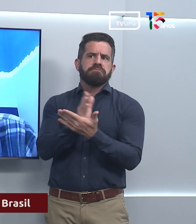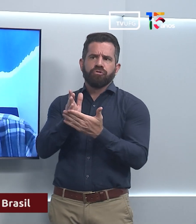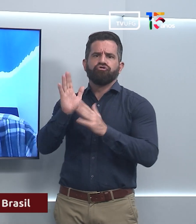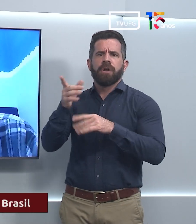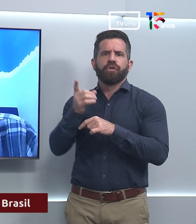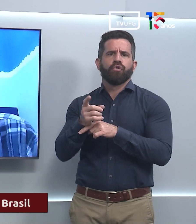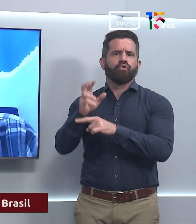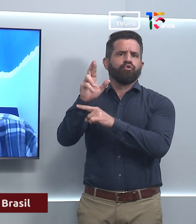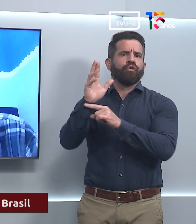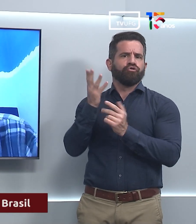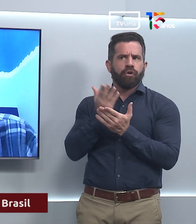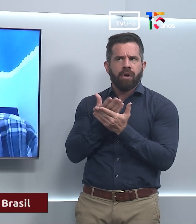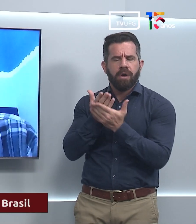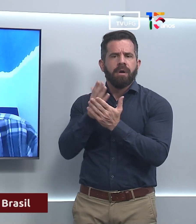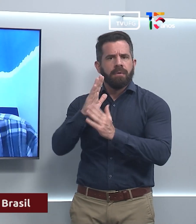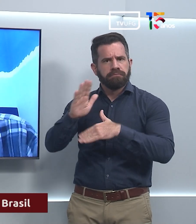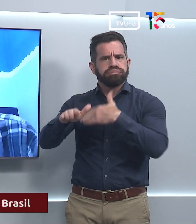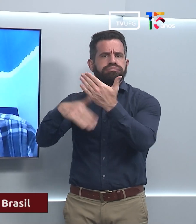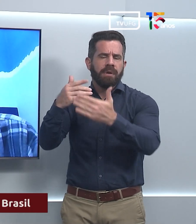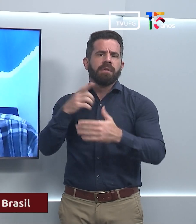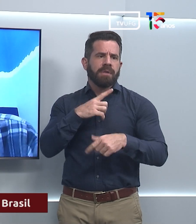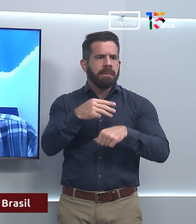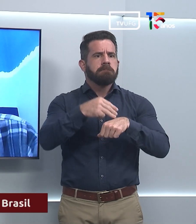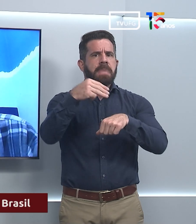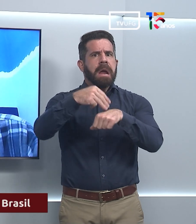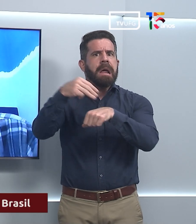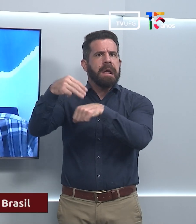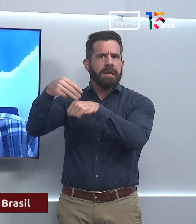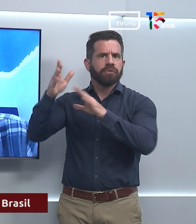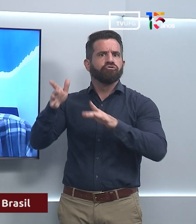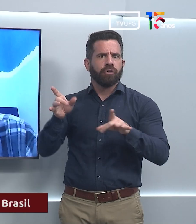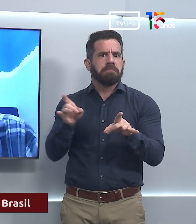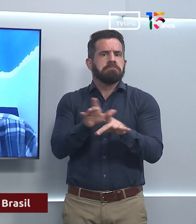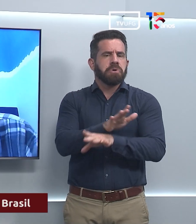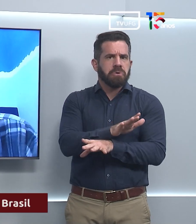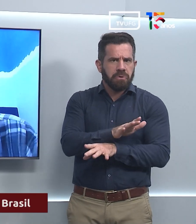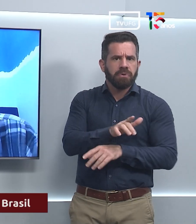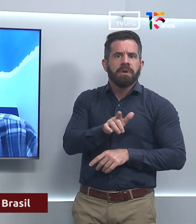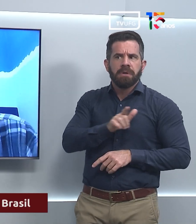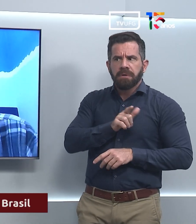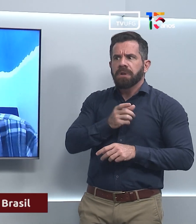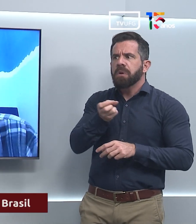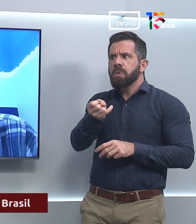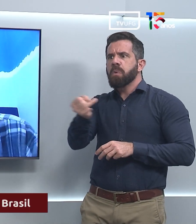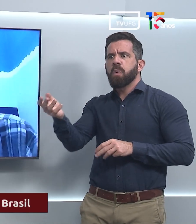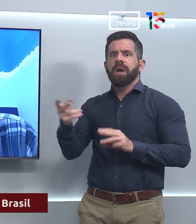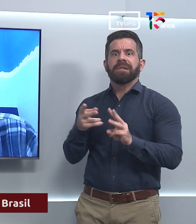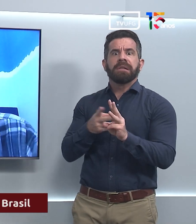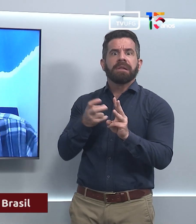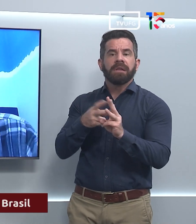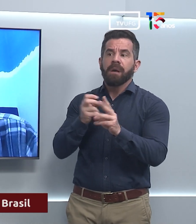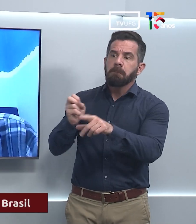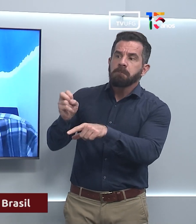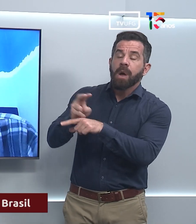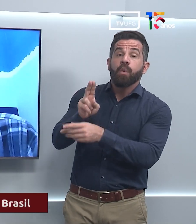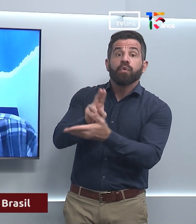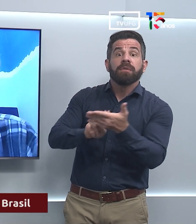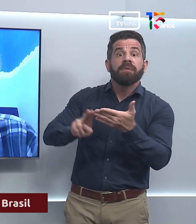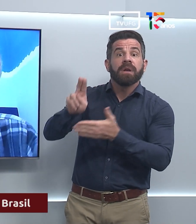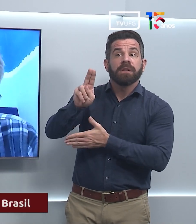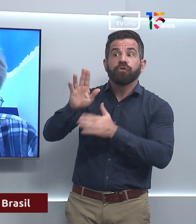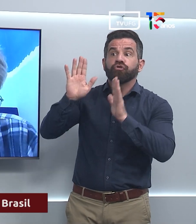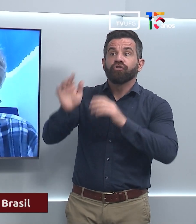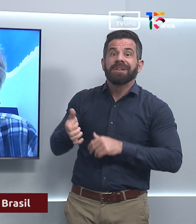doutores, existem indígenas mestres, etc. E a quantidade de indígenas das universidades, ela já passa